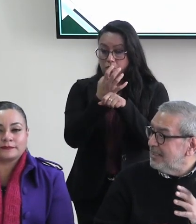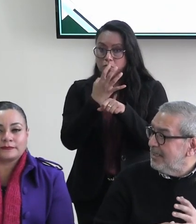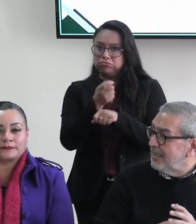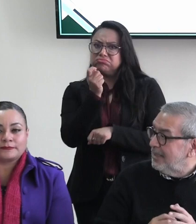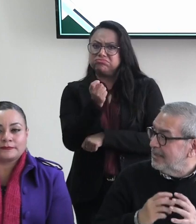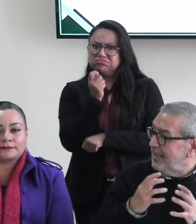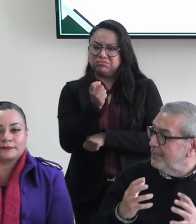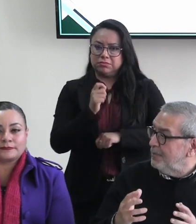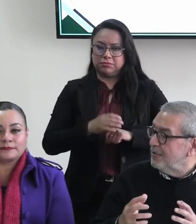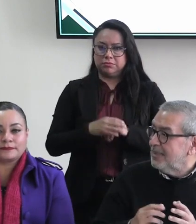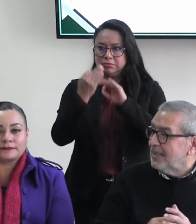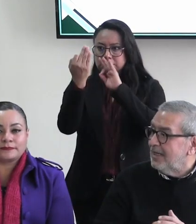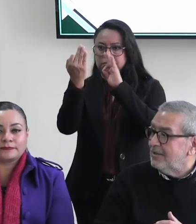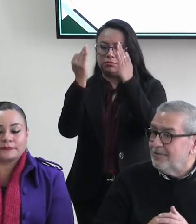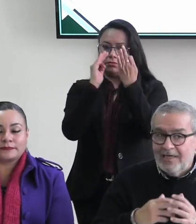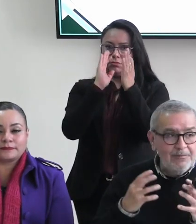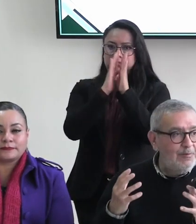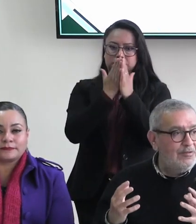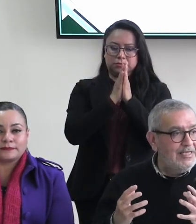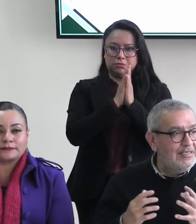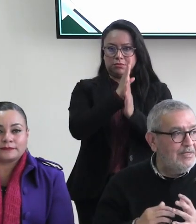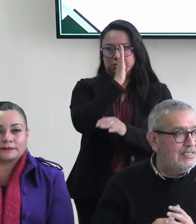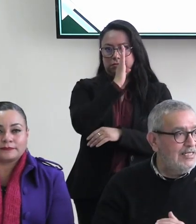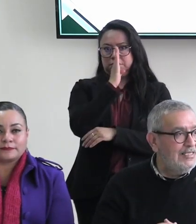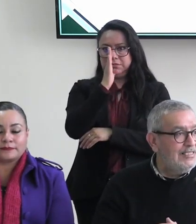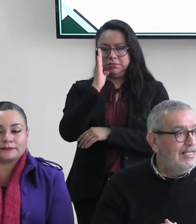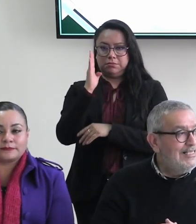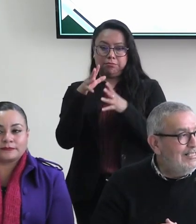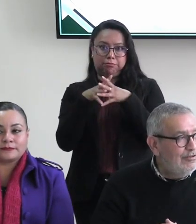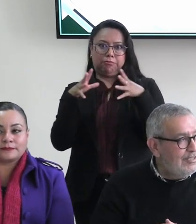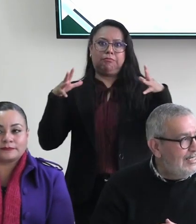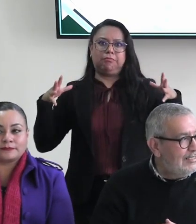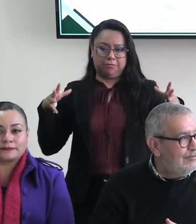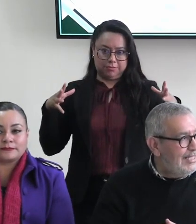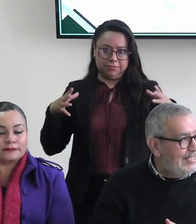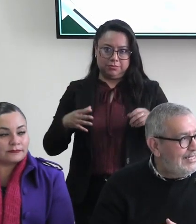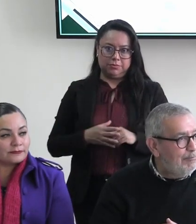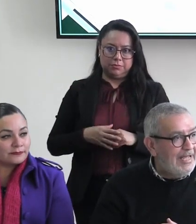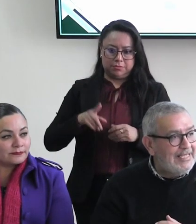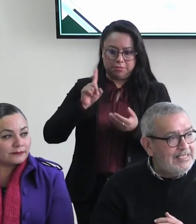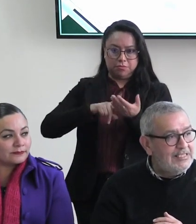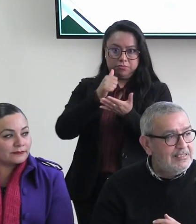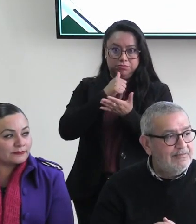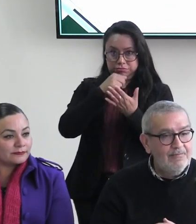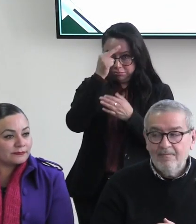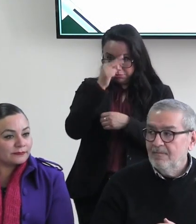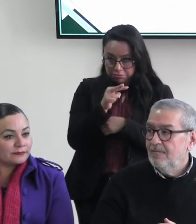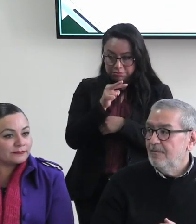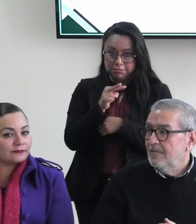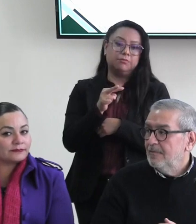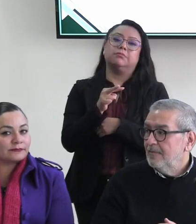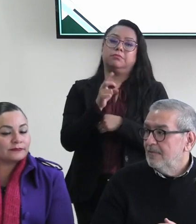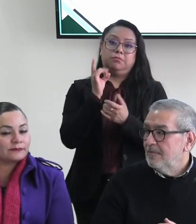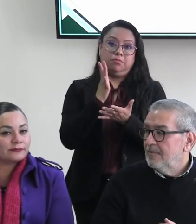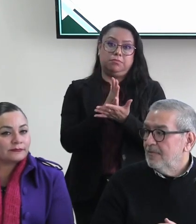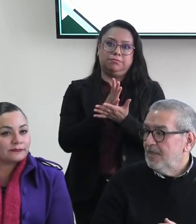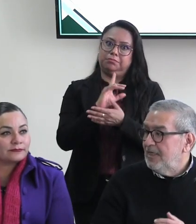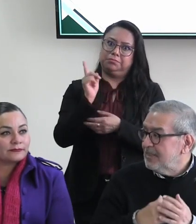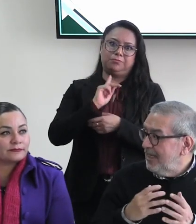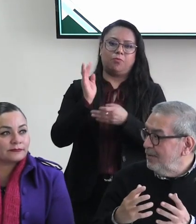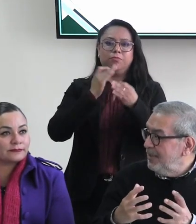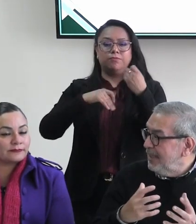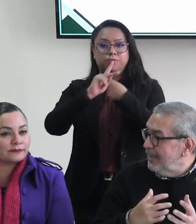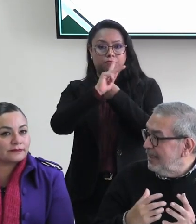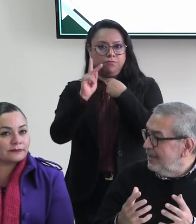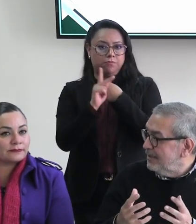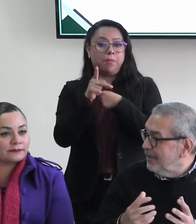está cerca de la biblioteca, de una de las bibliotecas más grandes, no de la ciudad, del país, y